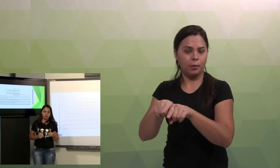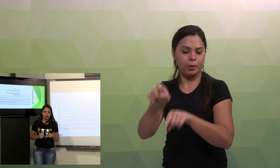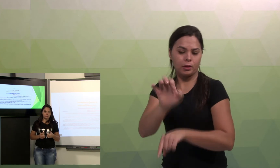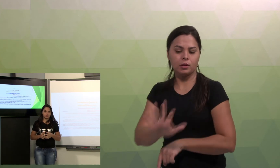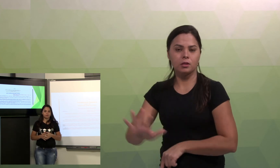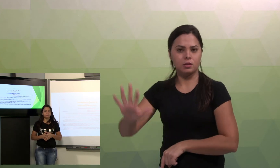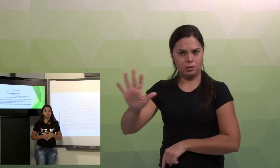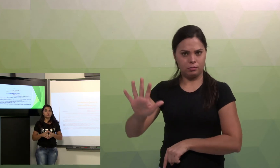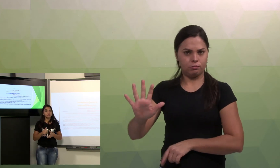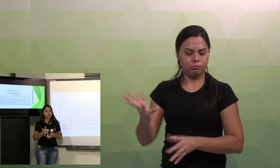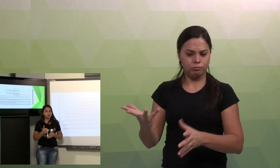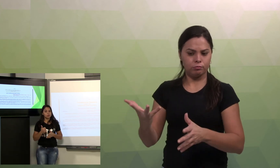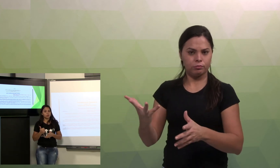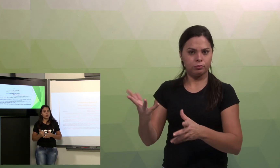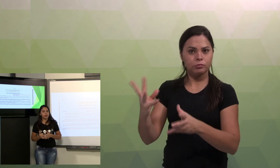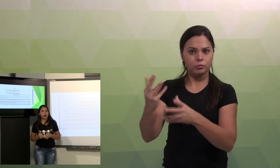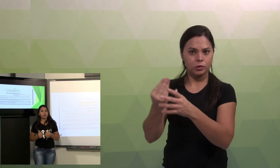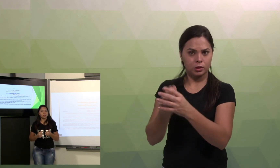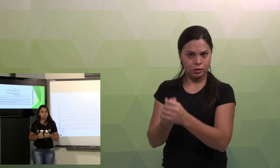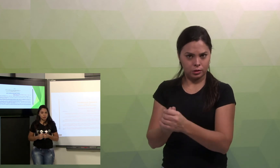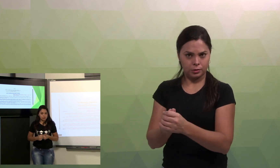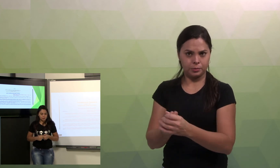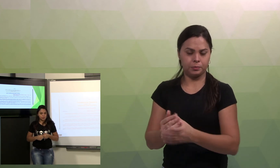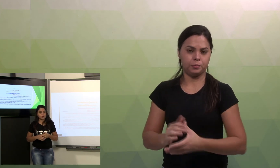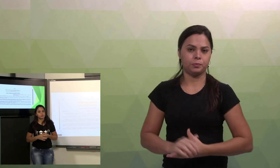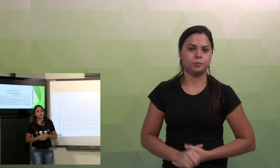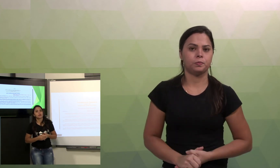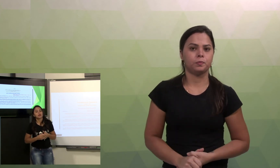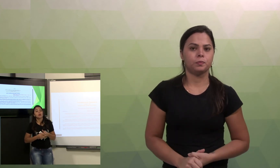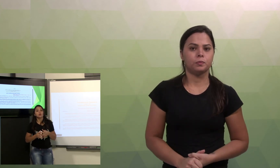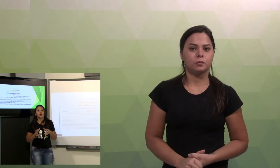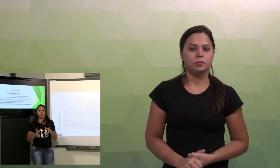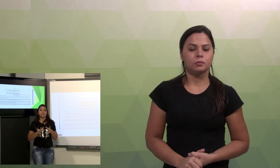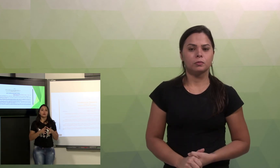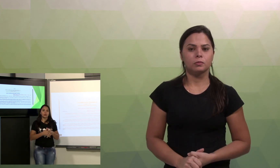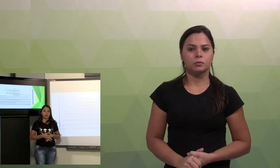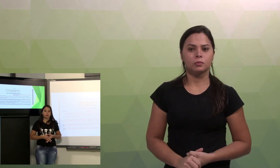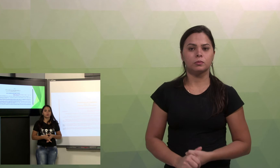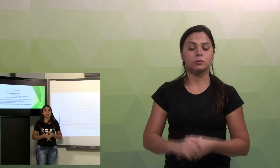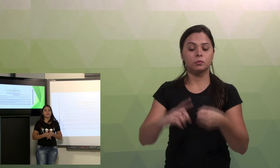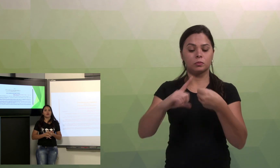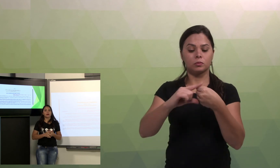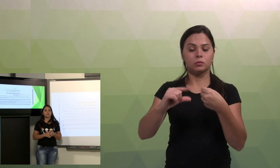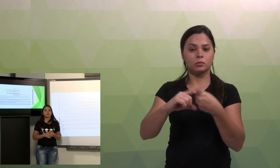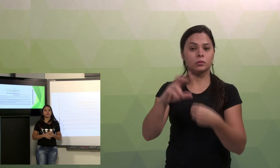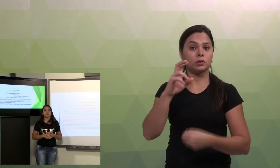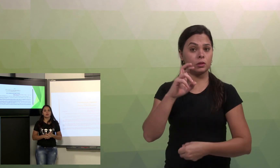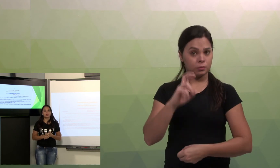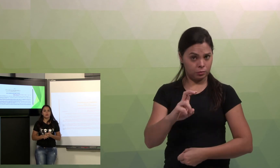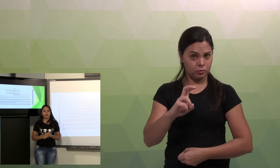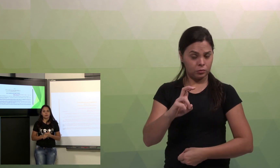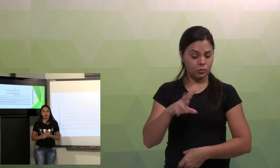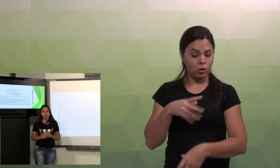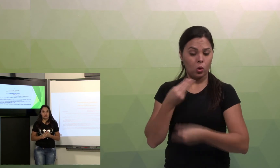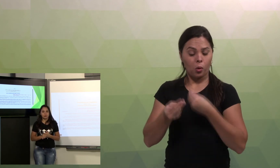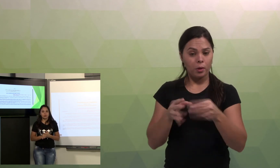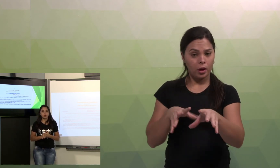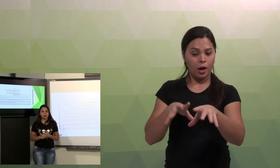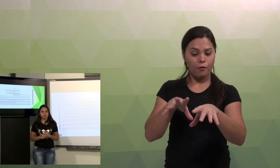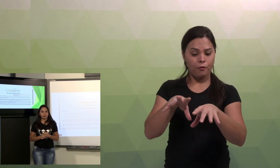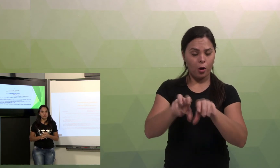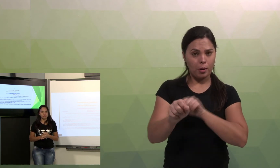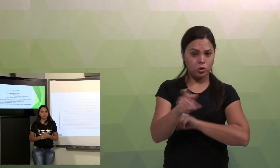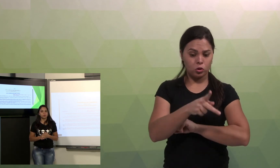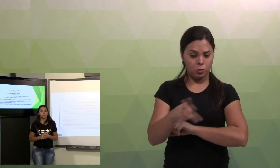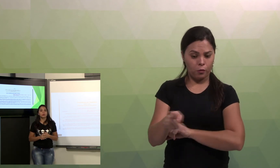ensino dos estados, e do Distrito Federal e dos municípios. No artigo 5º, a formação de docentes para o ensino de Libras